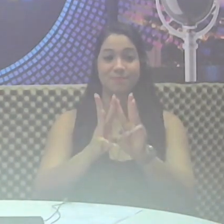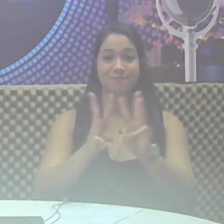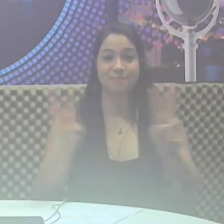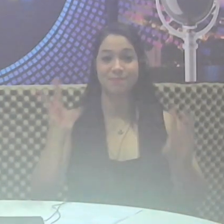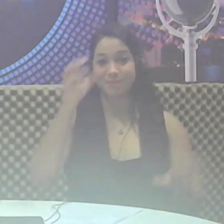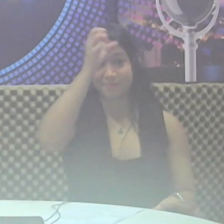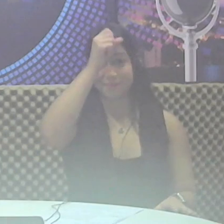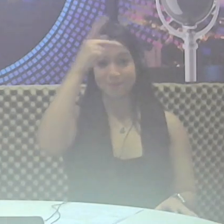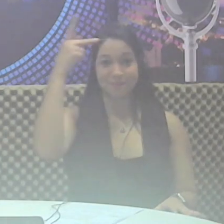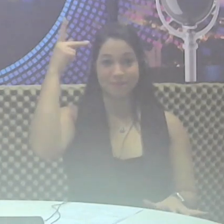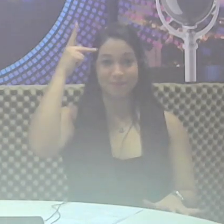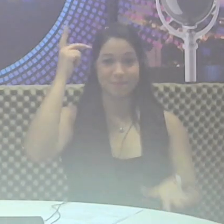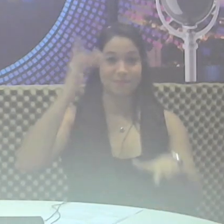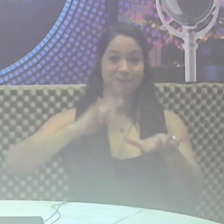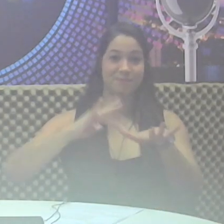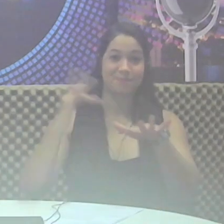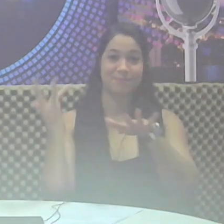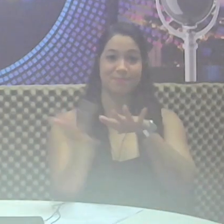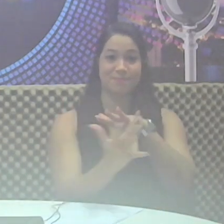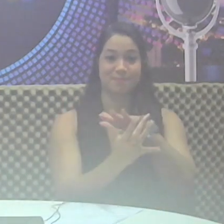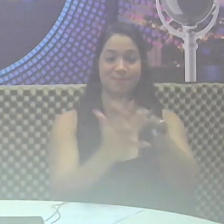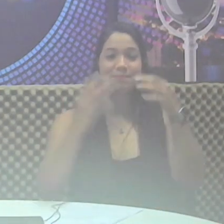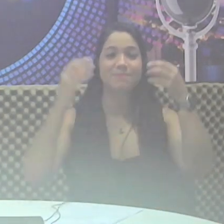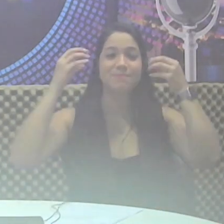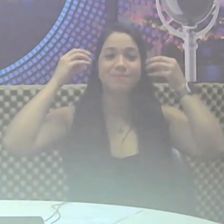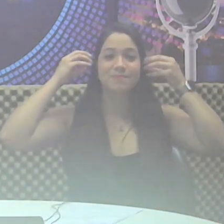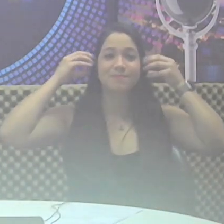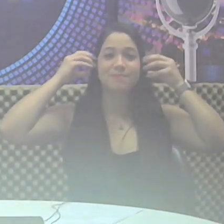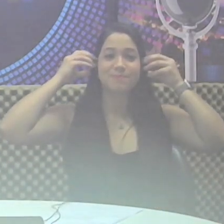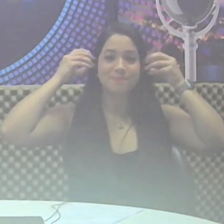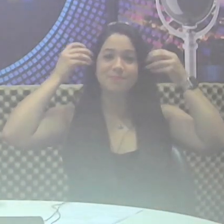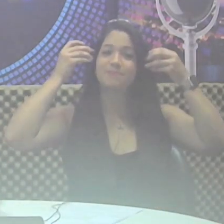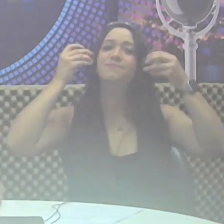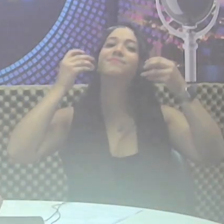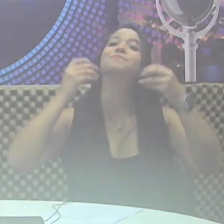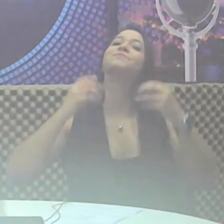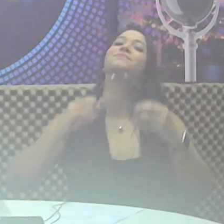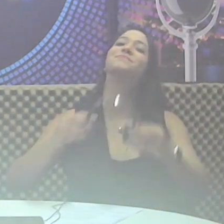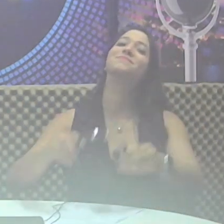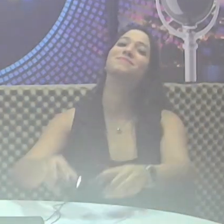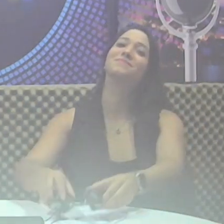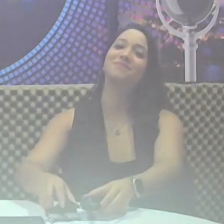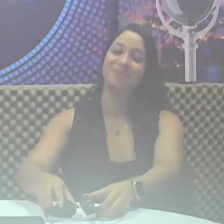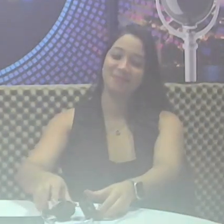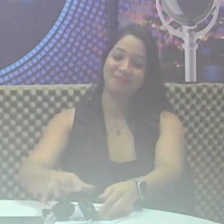Continue conosco no portal da Prefeitura e nas redes sociais.